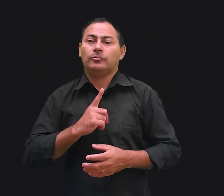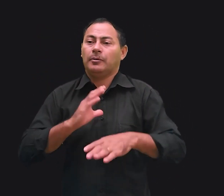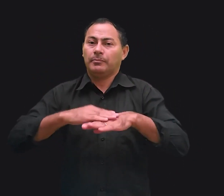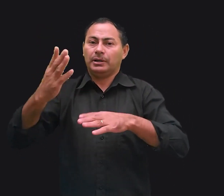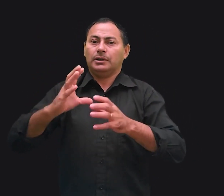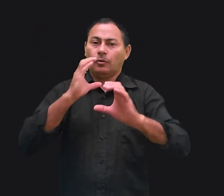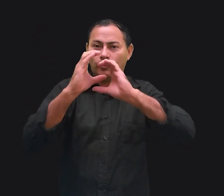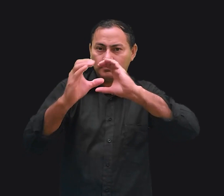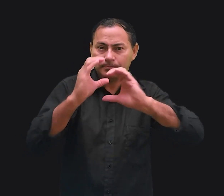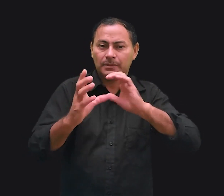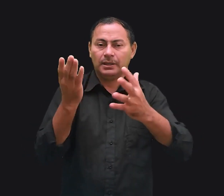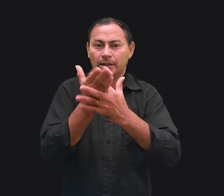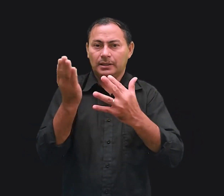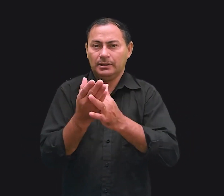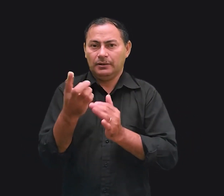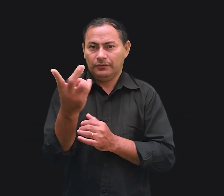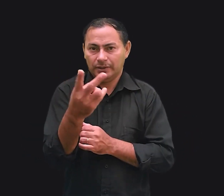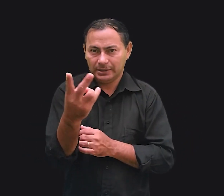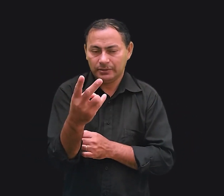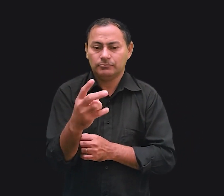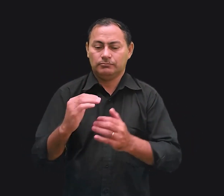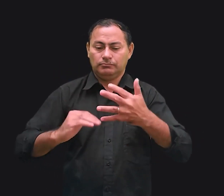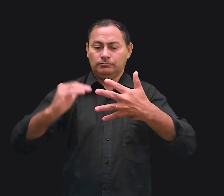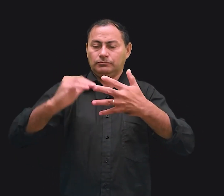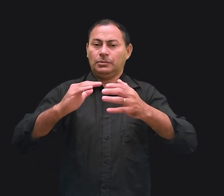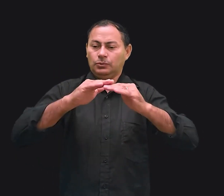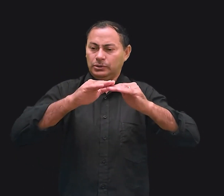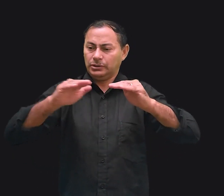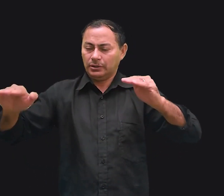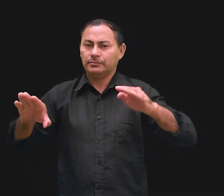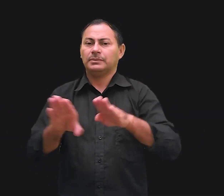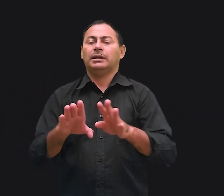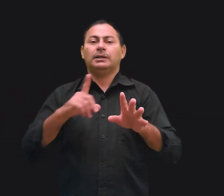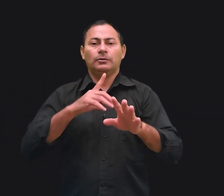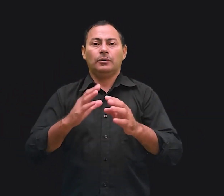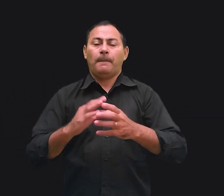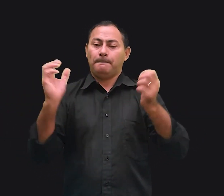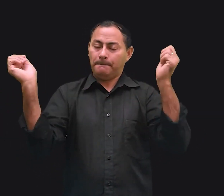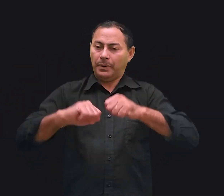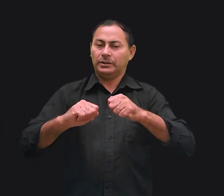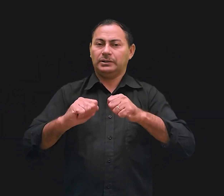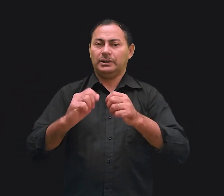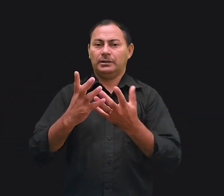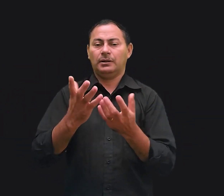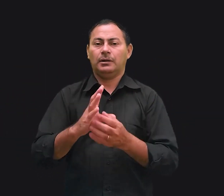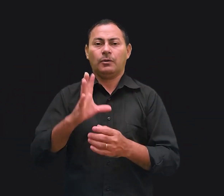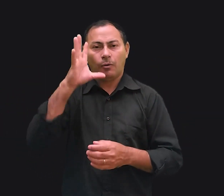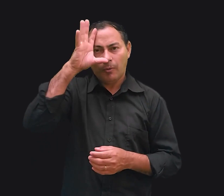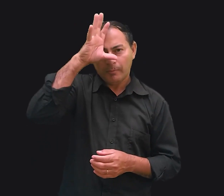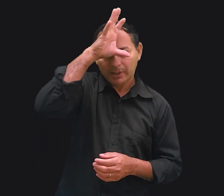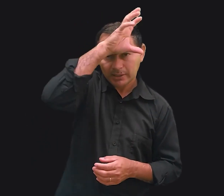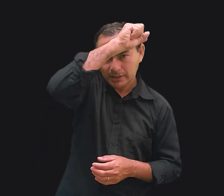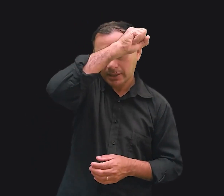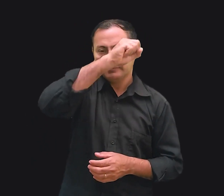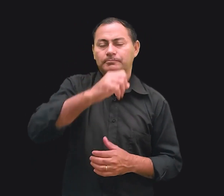ter, além da comunicação entre vocês em um nível horizontal, também o potencial de